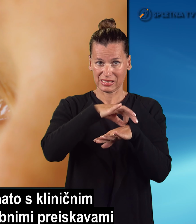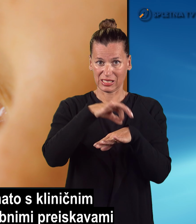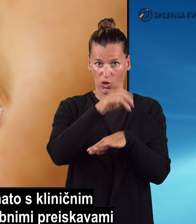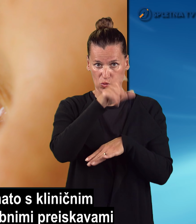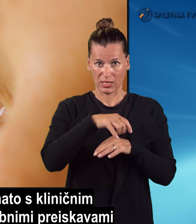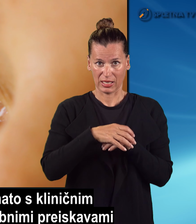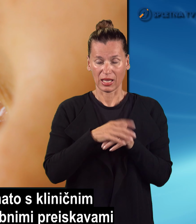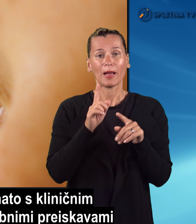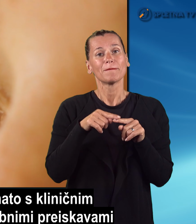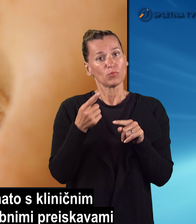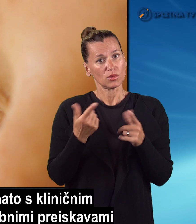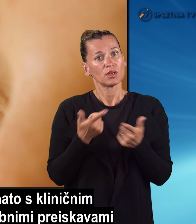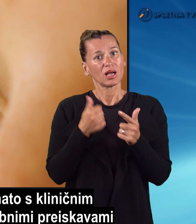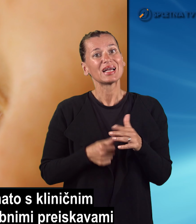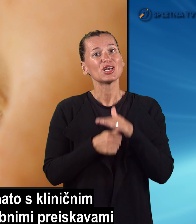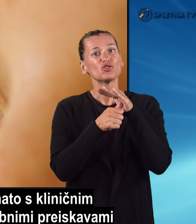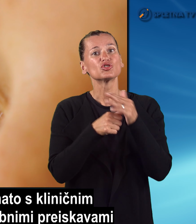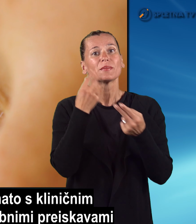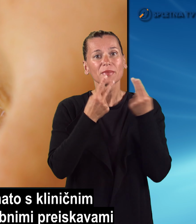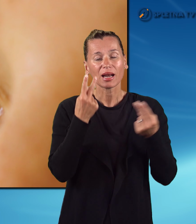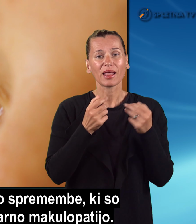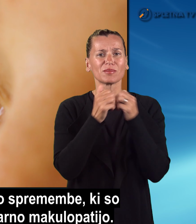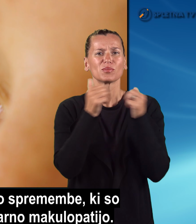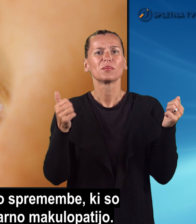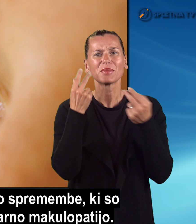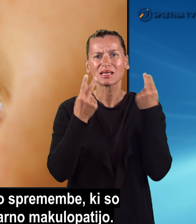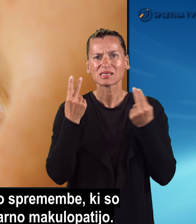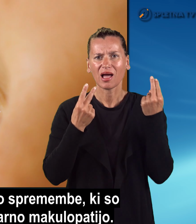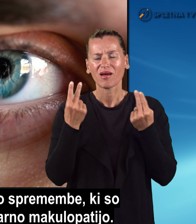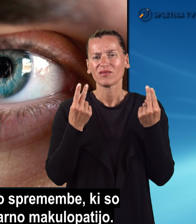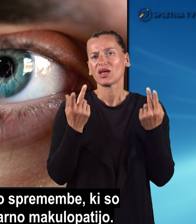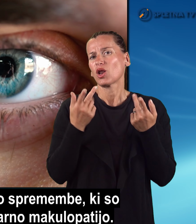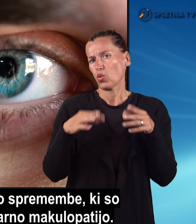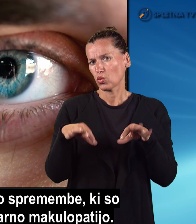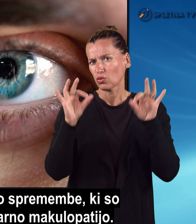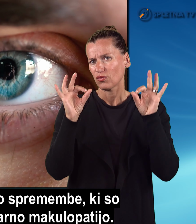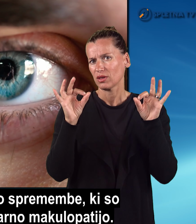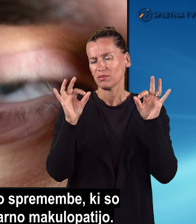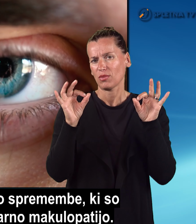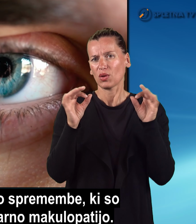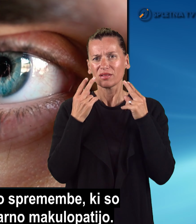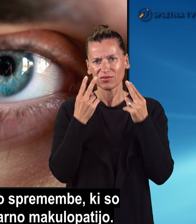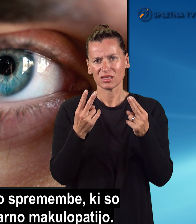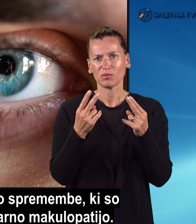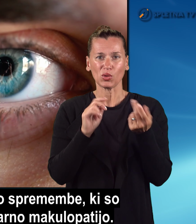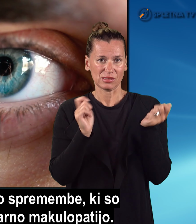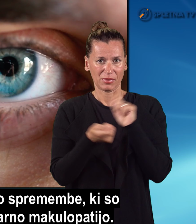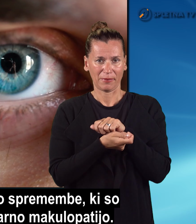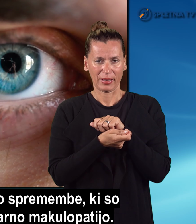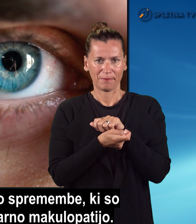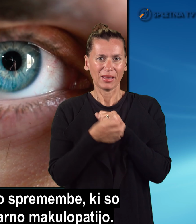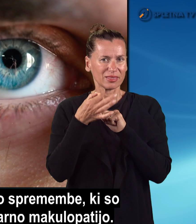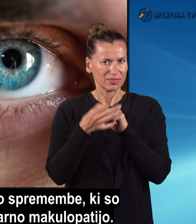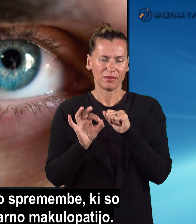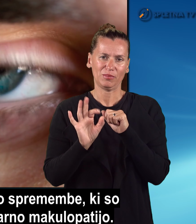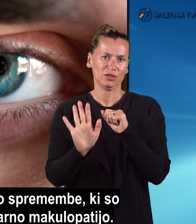s kliničnim pregledom in posebnimi preiskavami v bistvu ugotovimo in vidimo spremembe, ki so